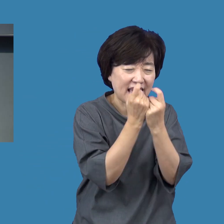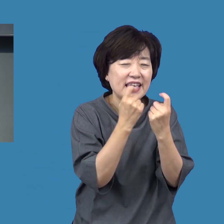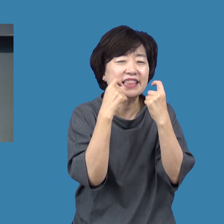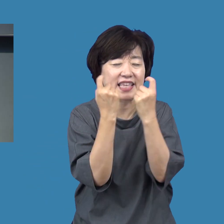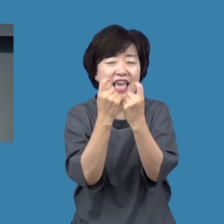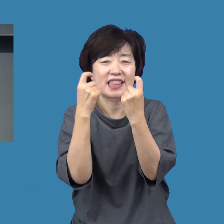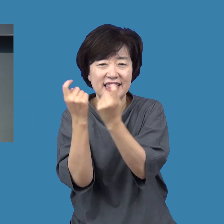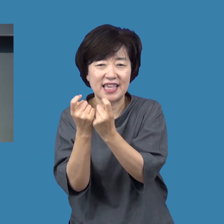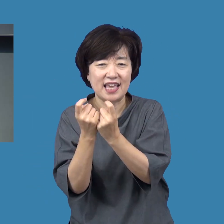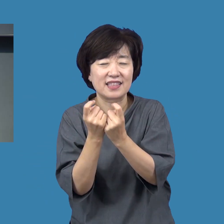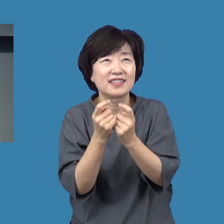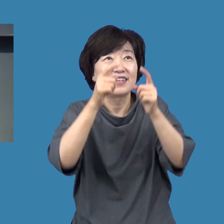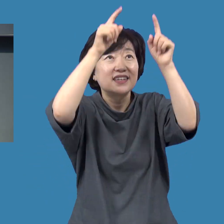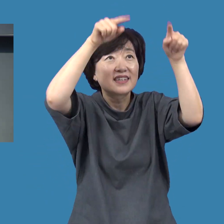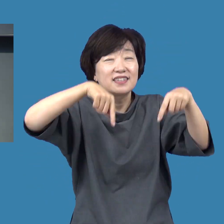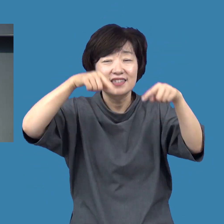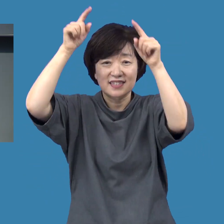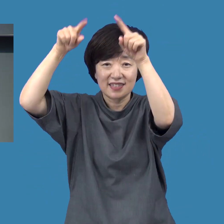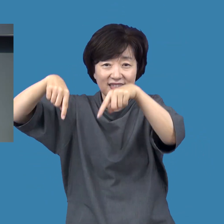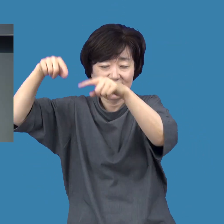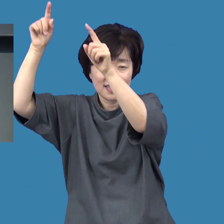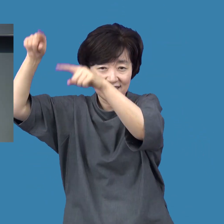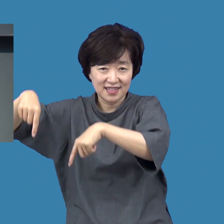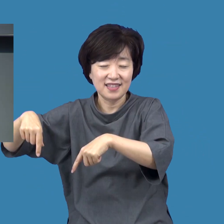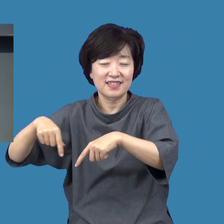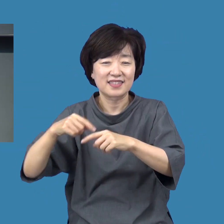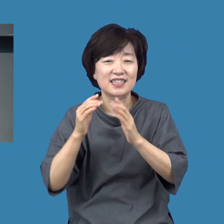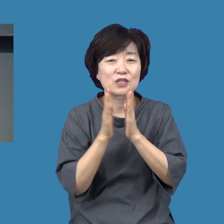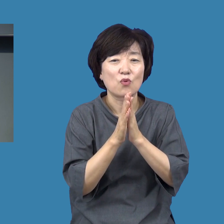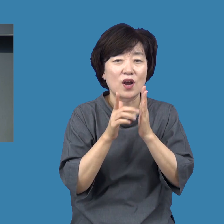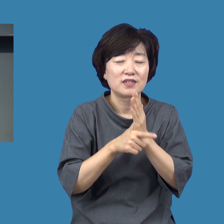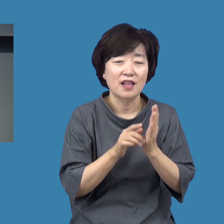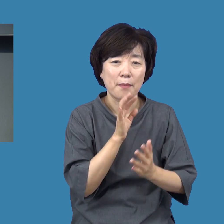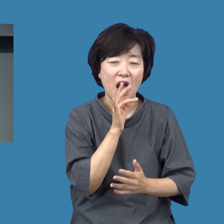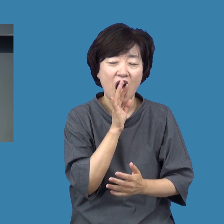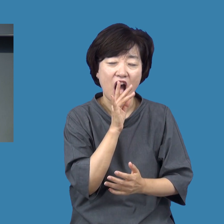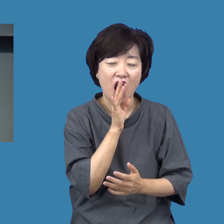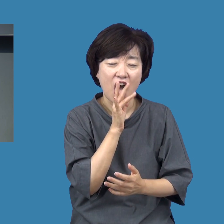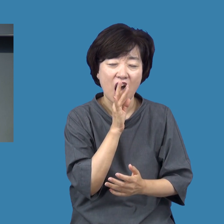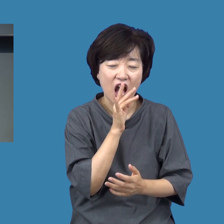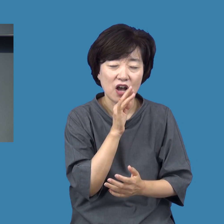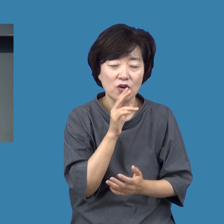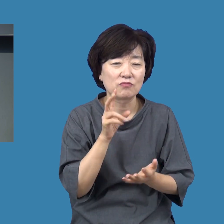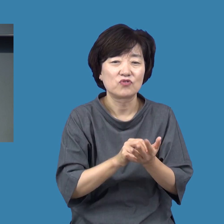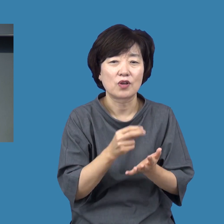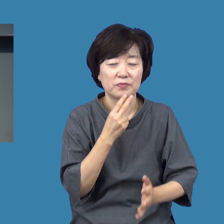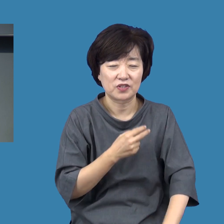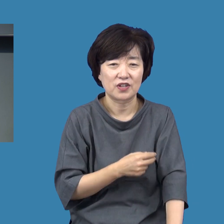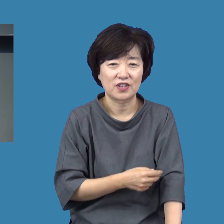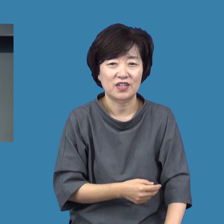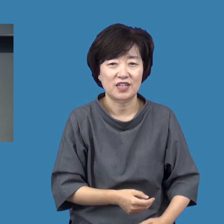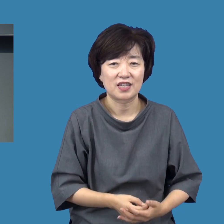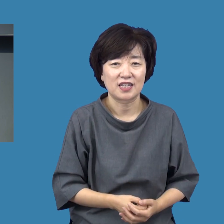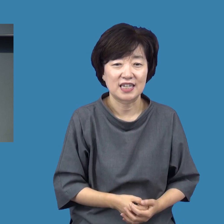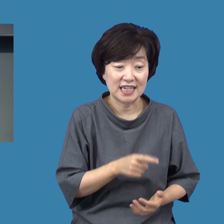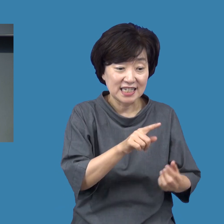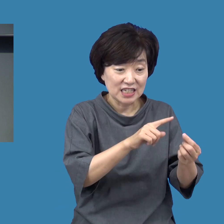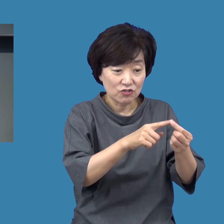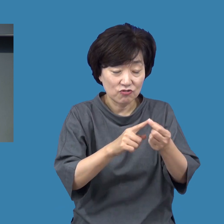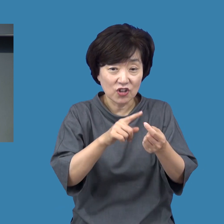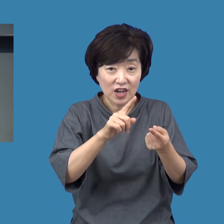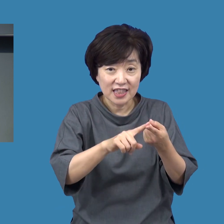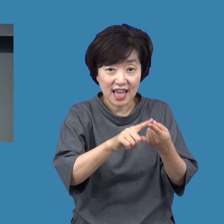하나님께 부르짖자는 거잖아. 그래서 이 경우에는 뭐 방언이 아무 문제될 게 없습니다. 그러니까 이 구절에 대한